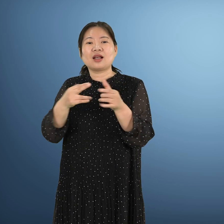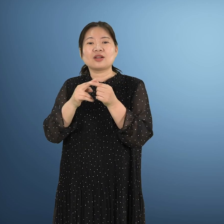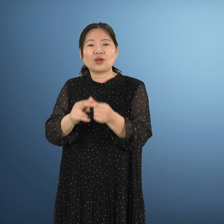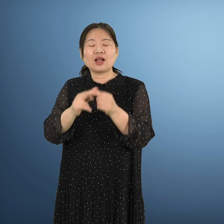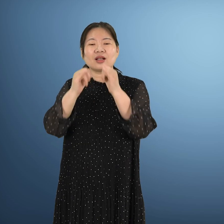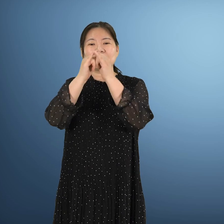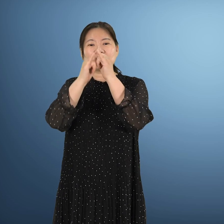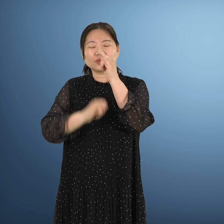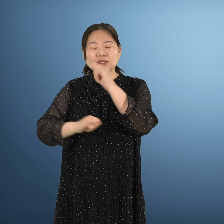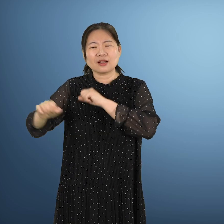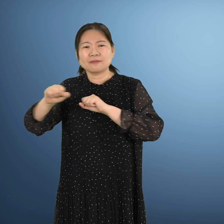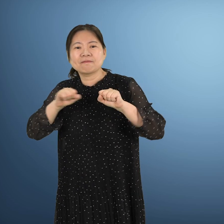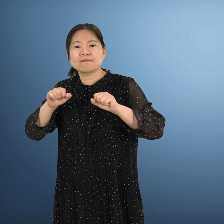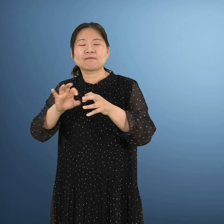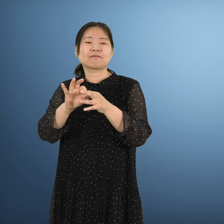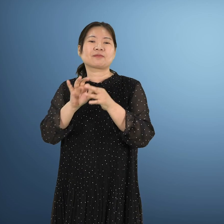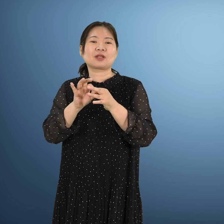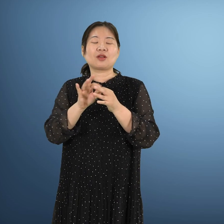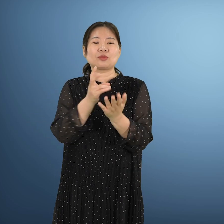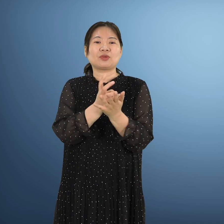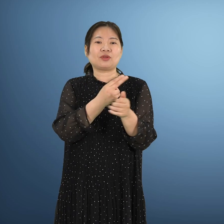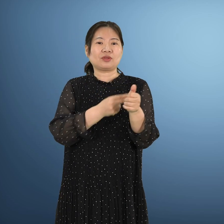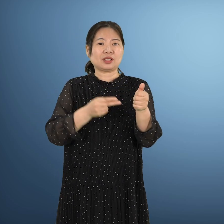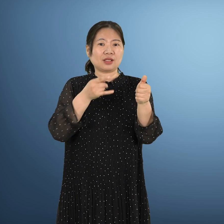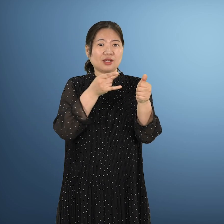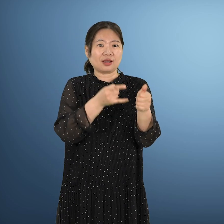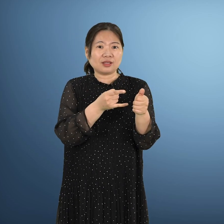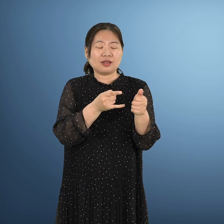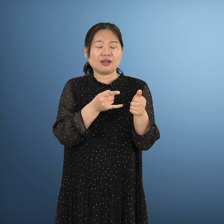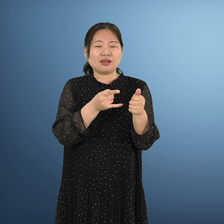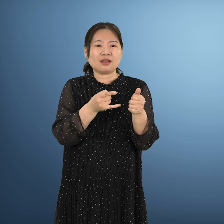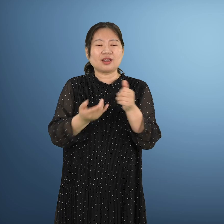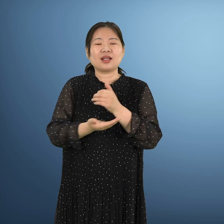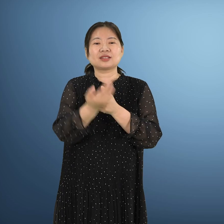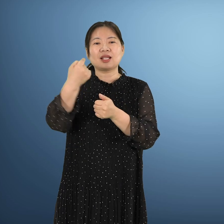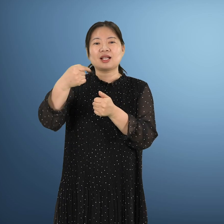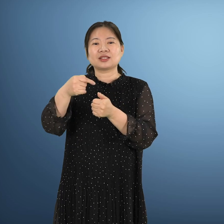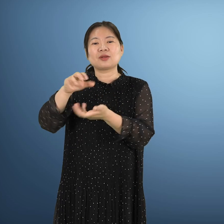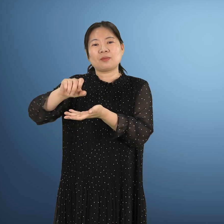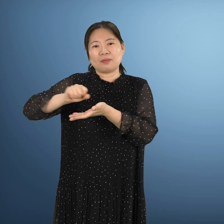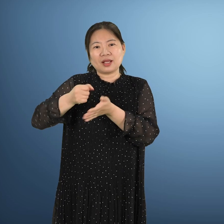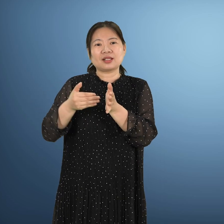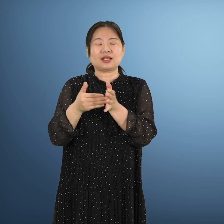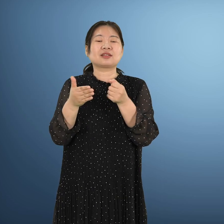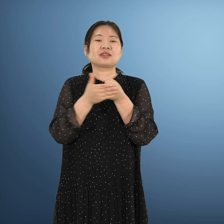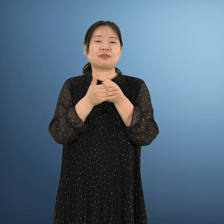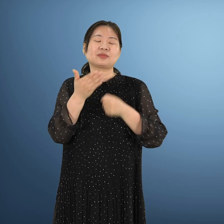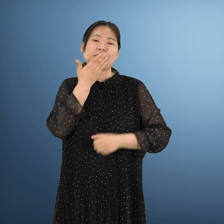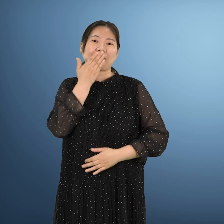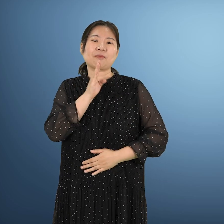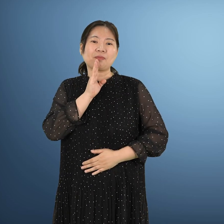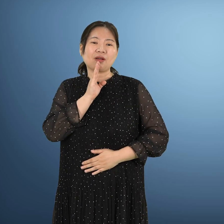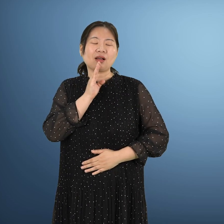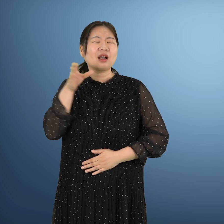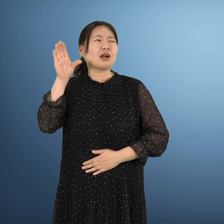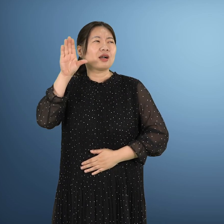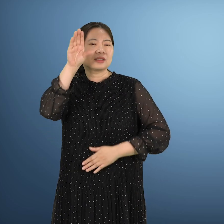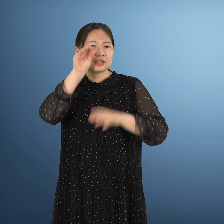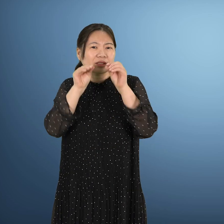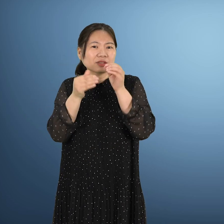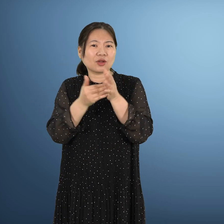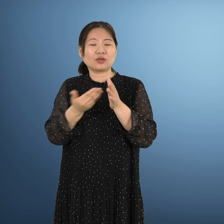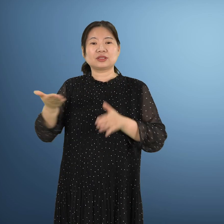역사를 통해서 율법 선생님들에게 이들이 가르침을 받아왔다 그 말이에요. 들었으나,